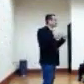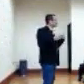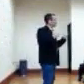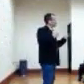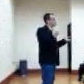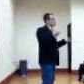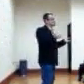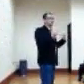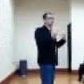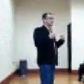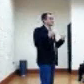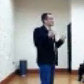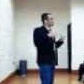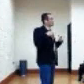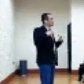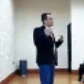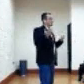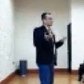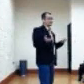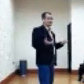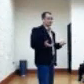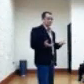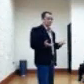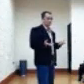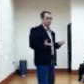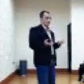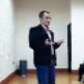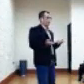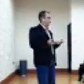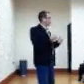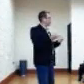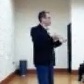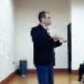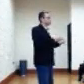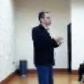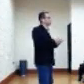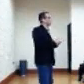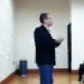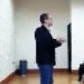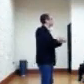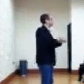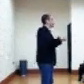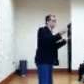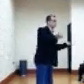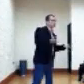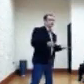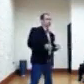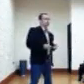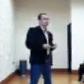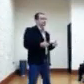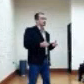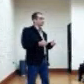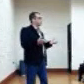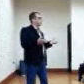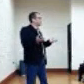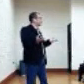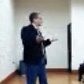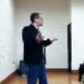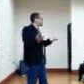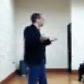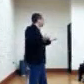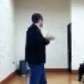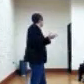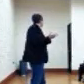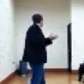explicar qué es una variable, lo entendieron, y entonces ya después dijeron, variable cuantitativa, que sea esta la seña. Y variable